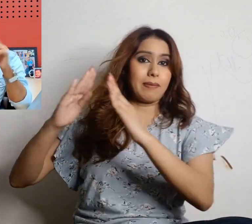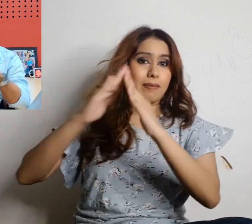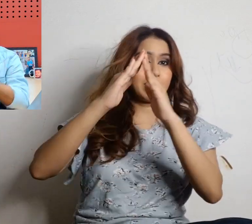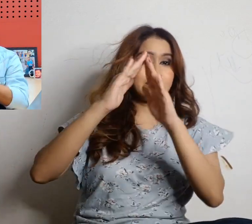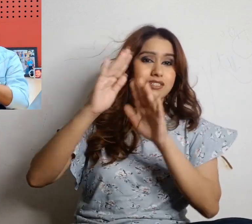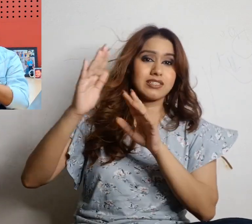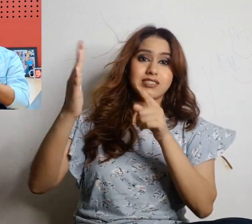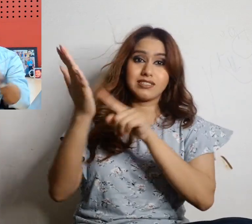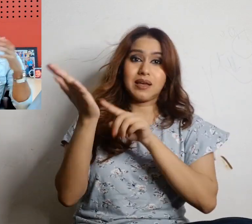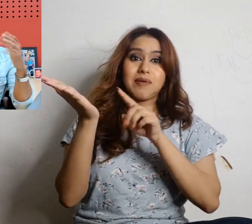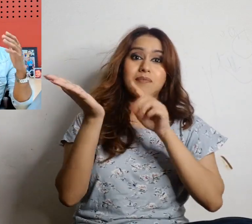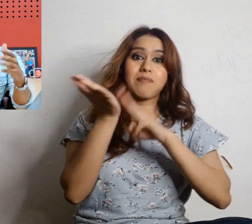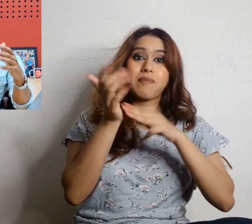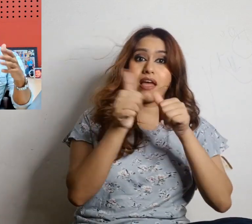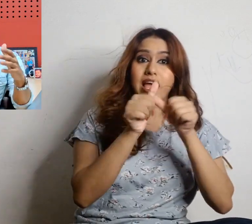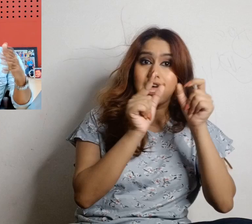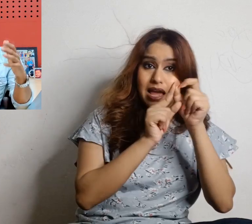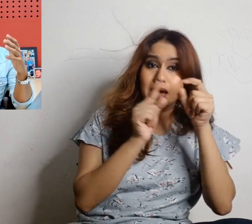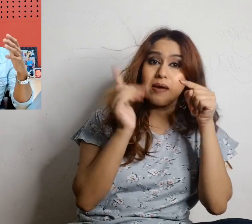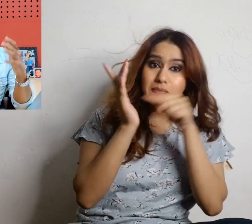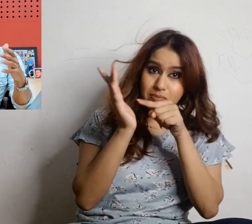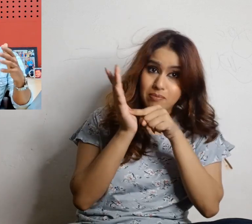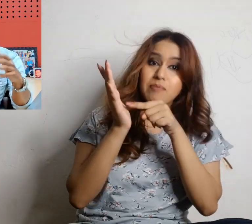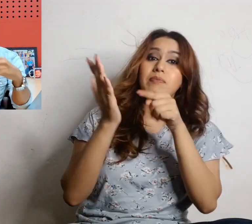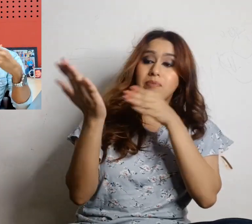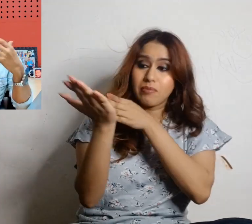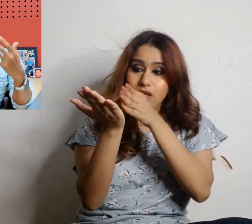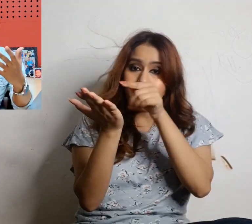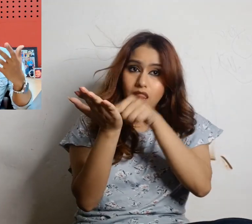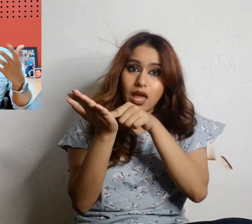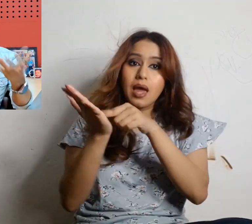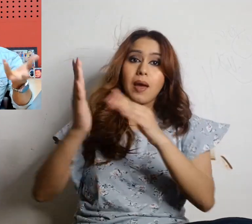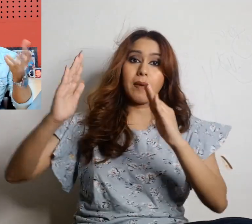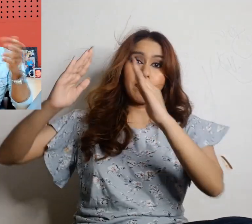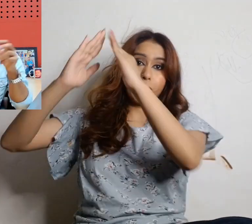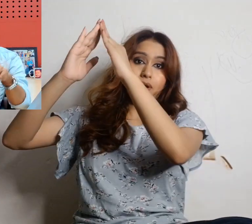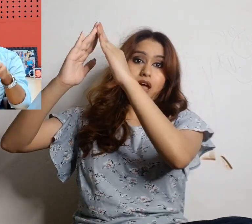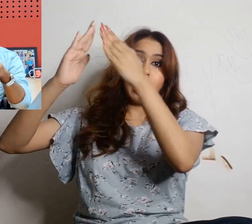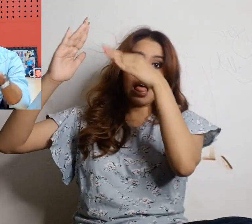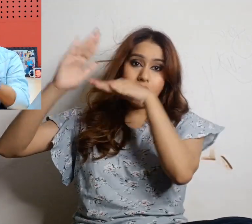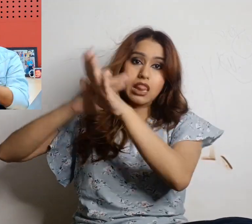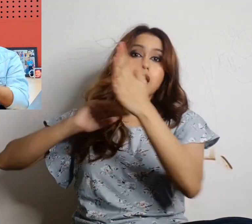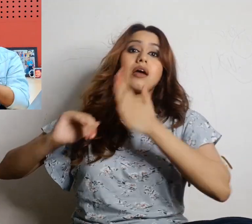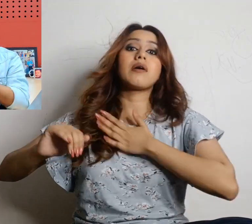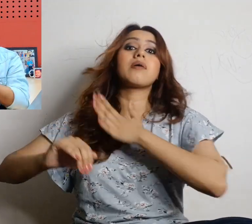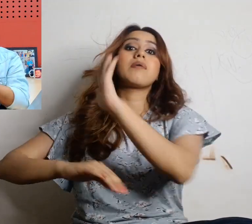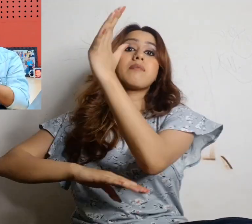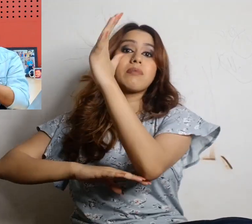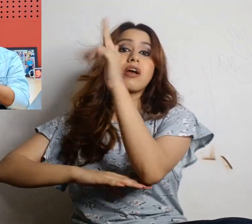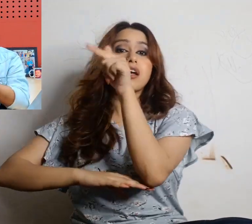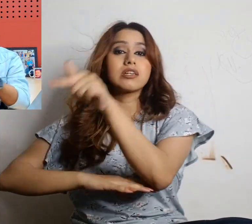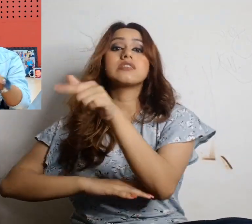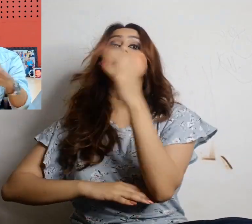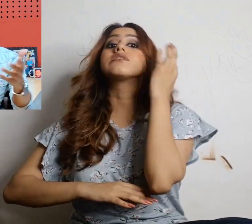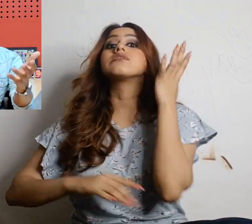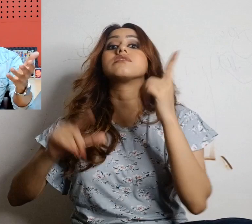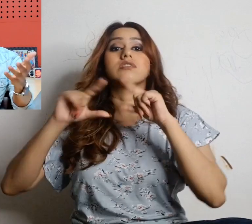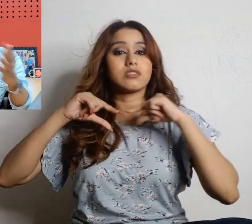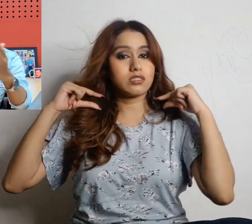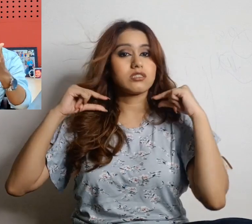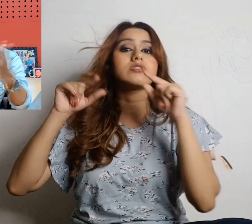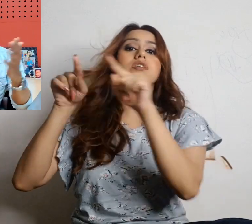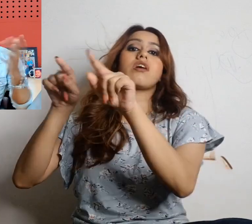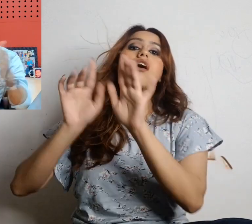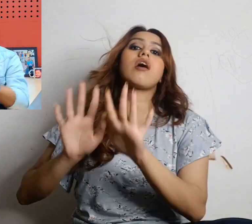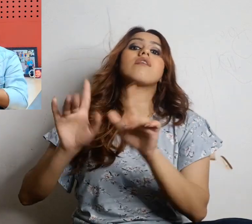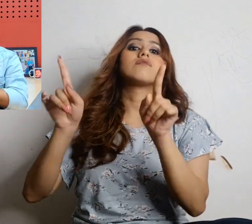की चोटी पर। उस नक्शे के मुताबिक वहां पहाड़ की चोटी पर एक पेड़ था, पेड़ के नीचे खजाना था। लड़के ने जमीन खोदना शुरू